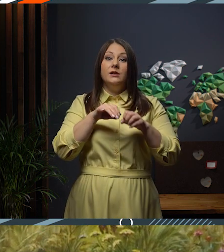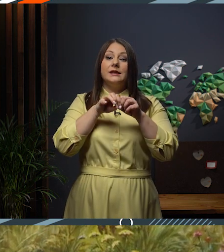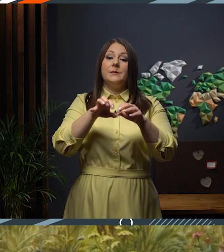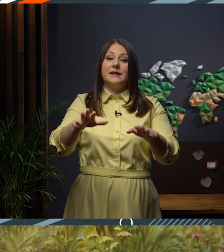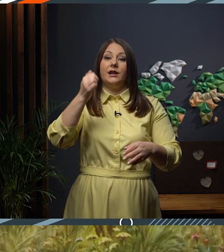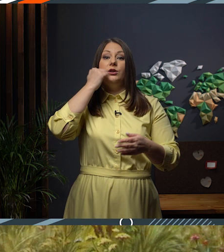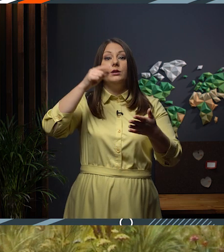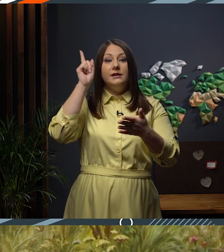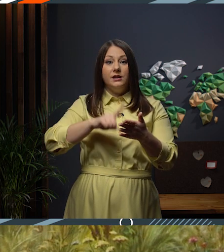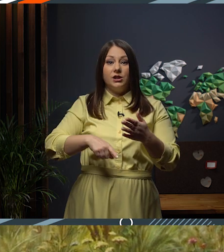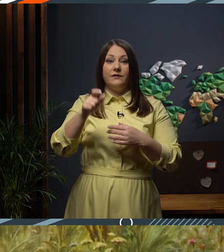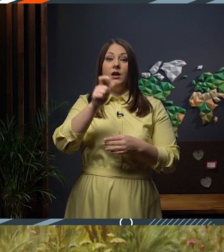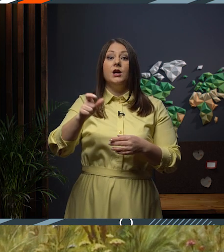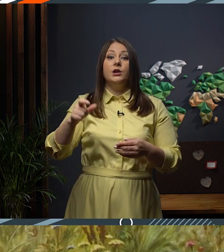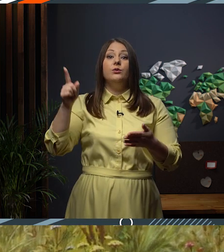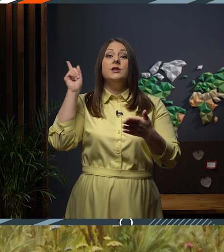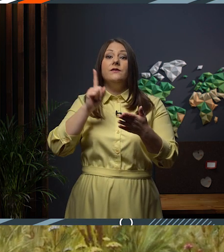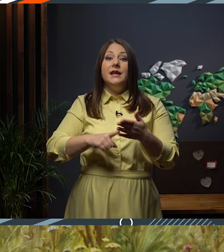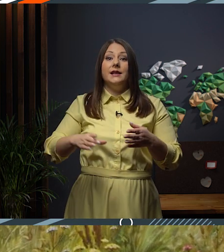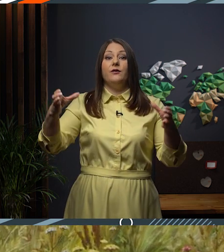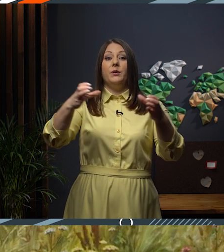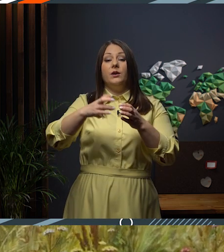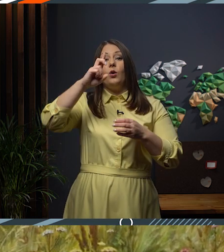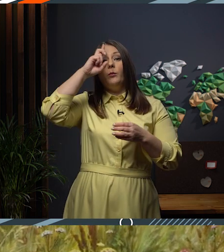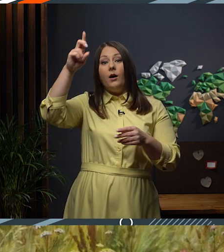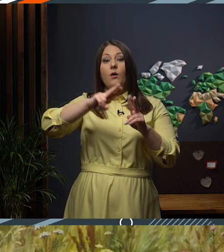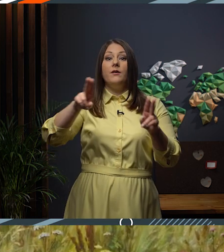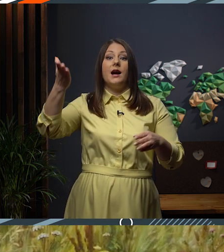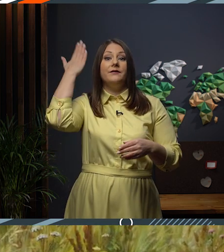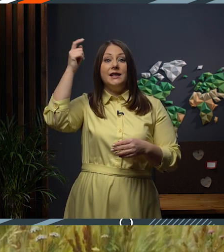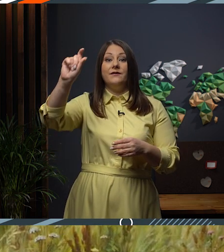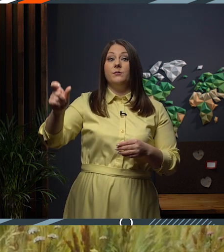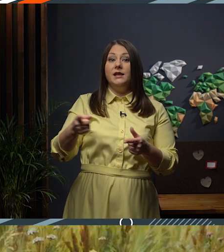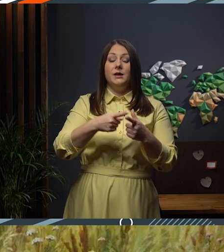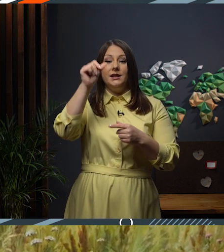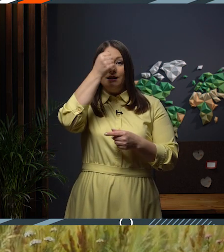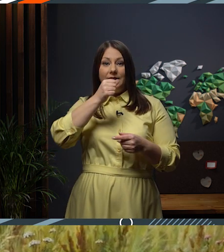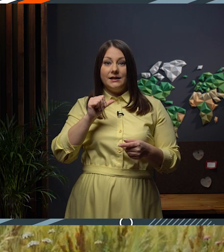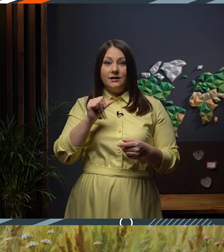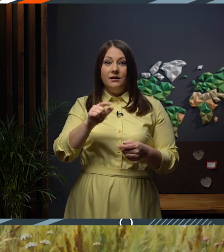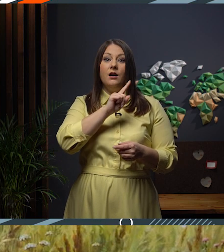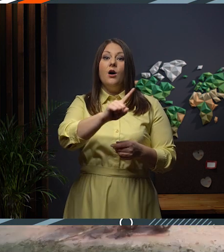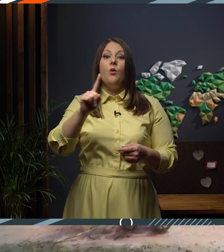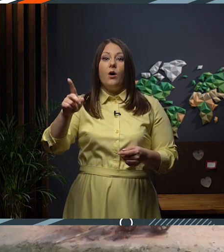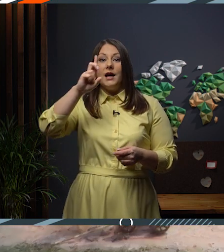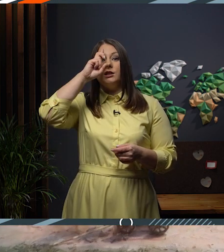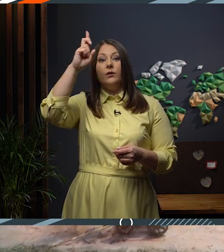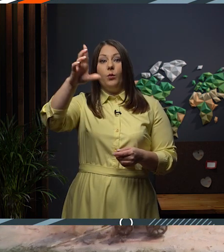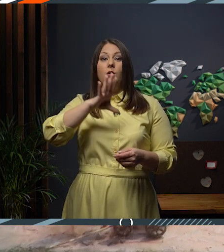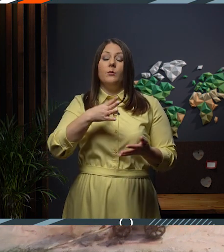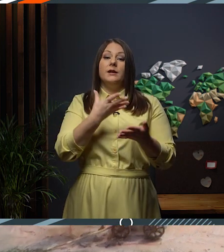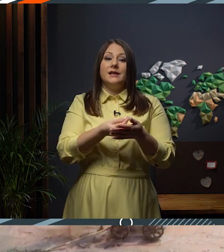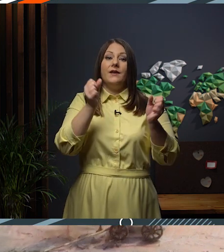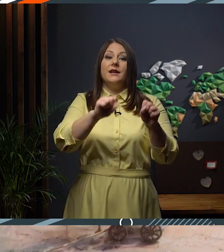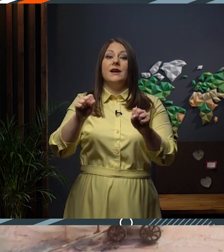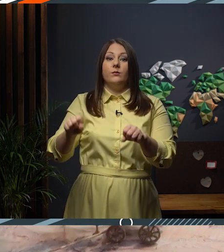Руси было распространено язычество. Люди верили в пантеон богов, как в Древнем Риме или Греции. У каждого